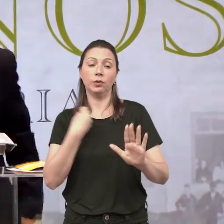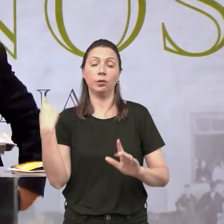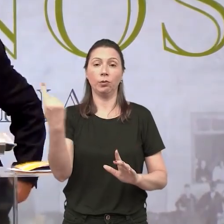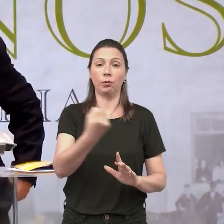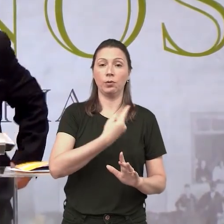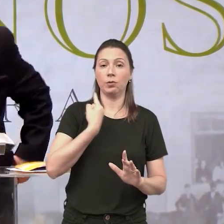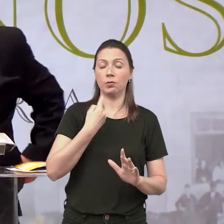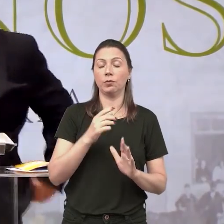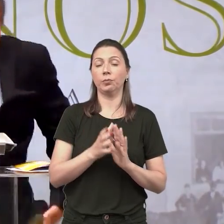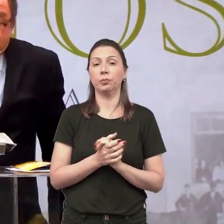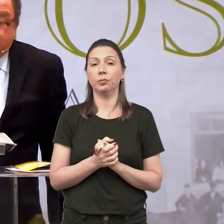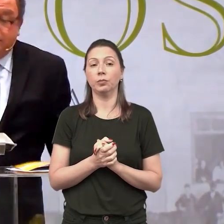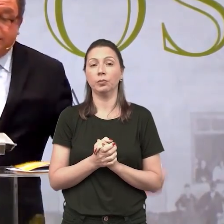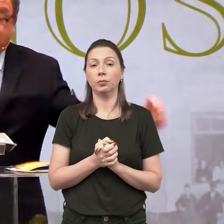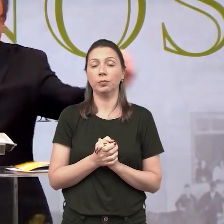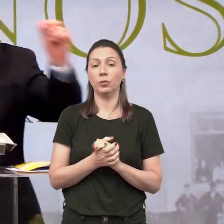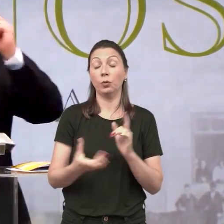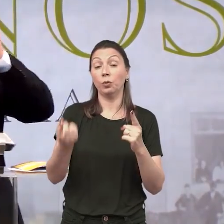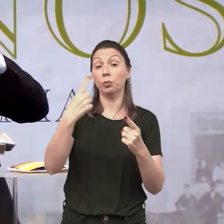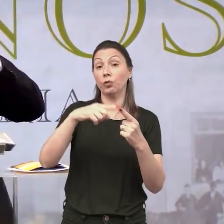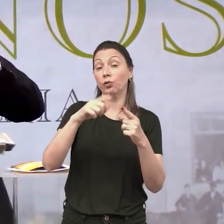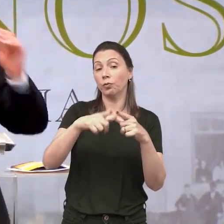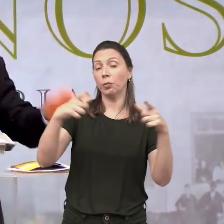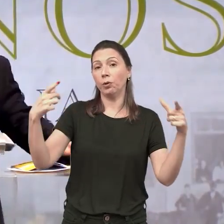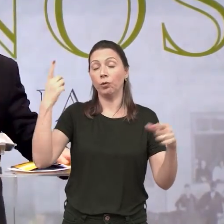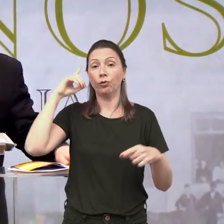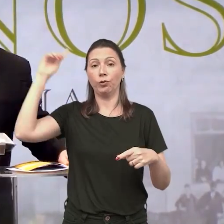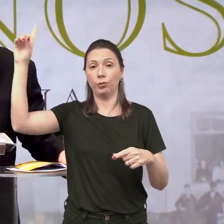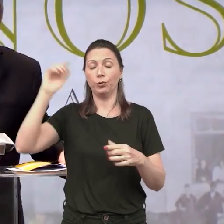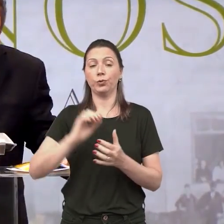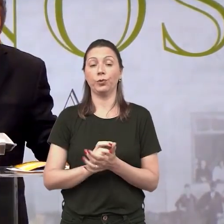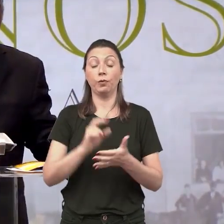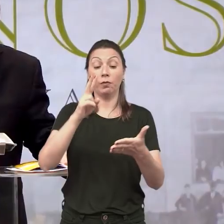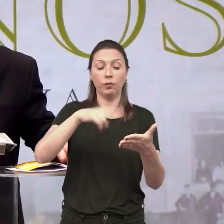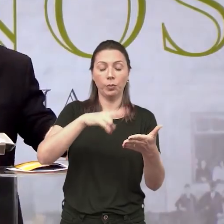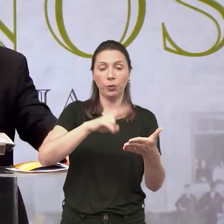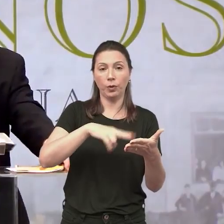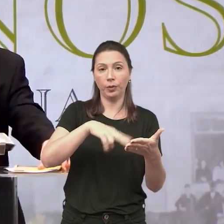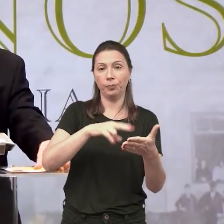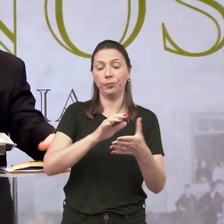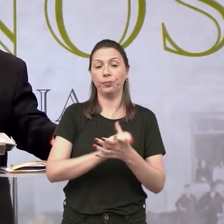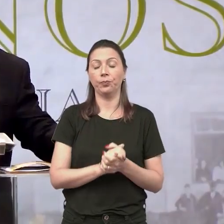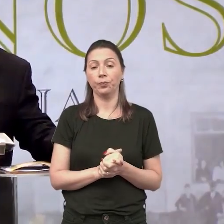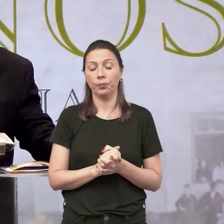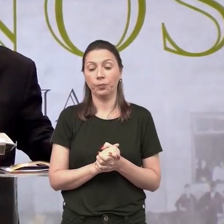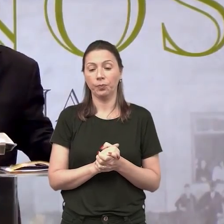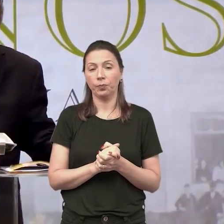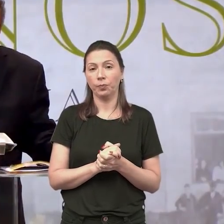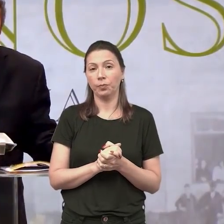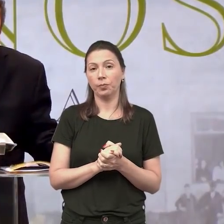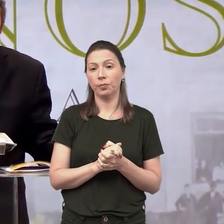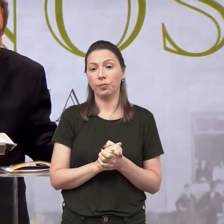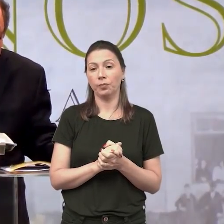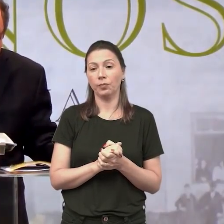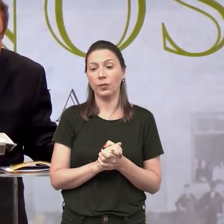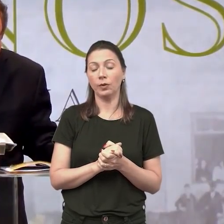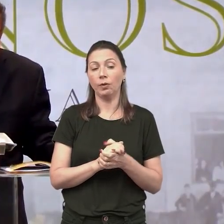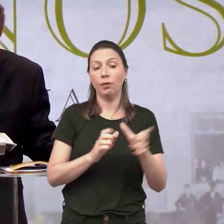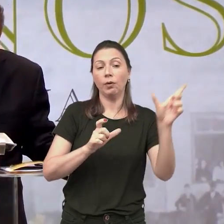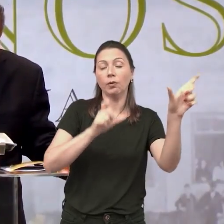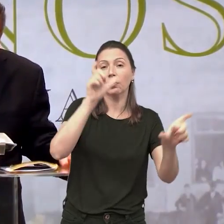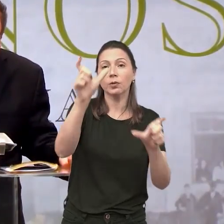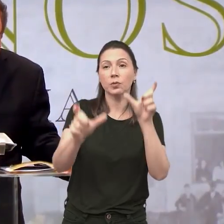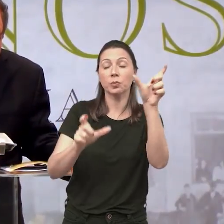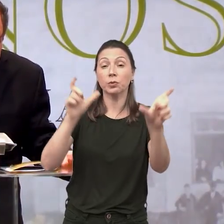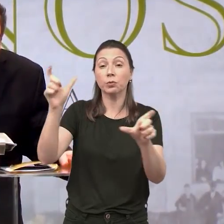Deus. Diz assim, versículo 29. Porquanto, aos que de antemão